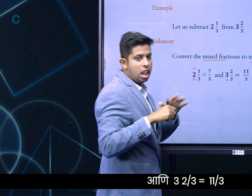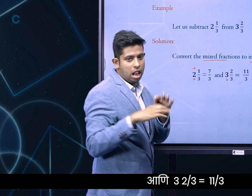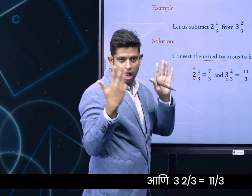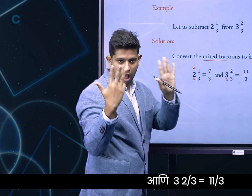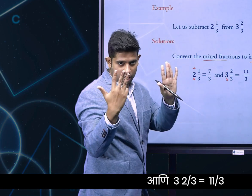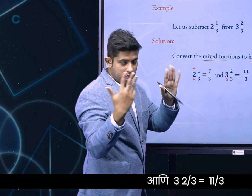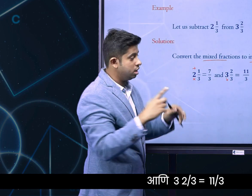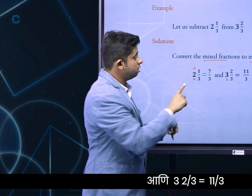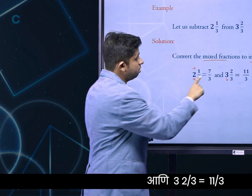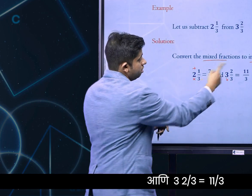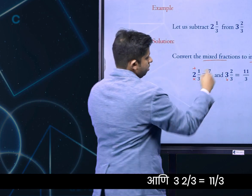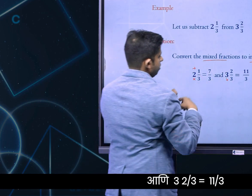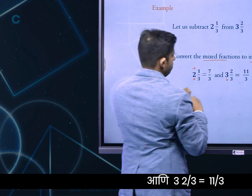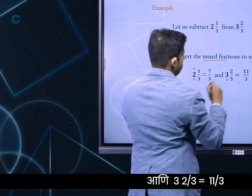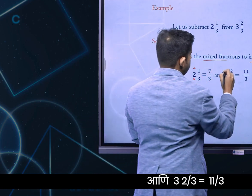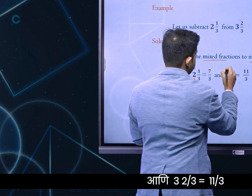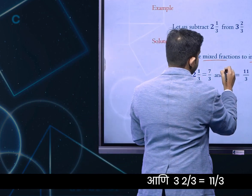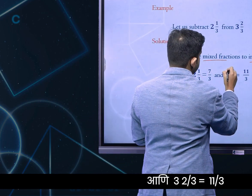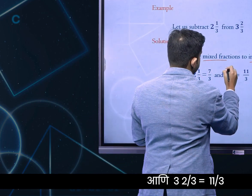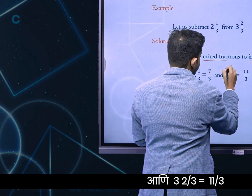3.2/3 बरोबर 11/3.